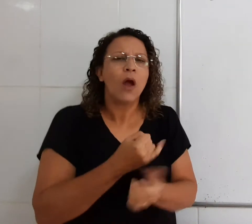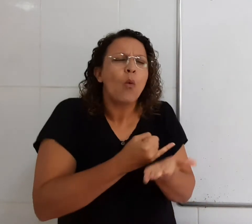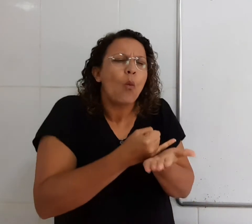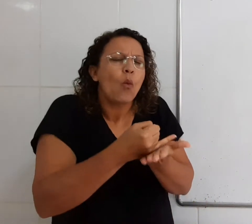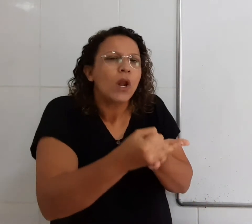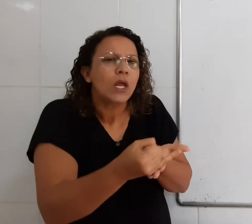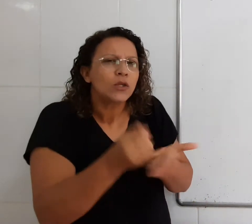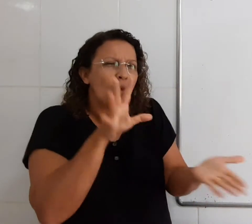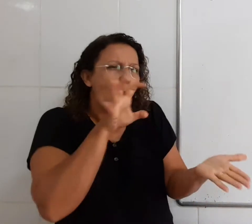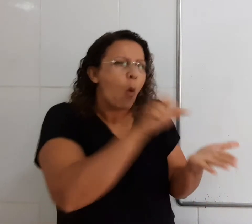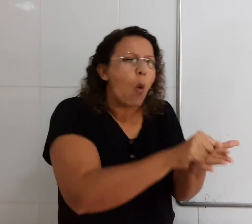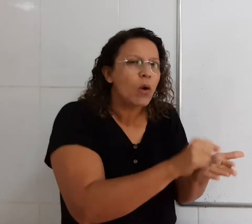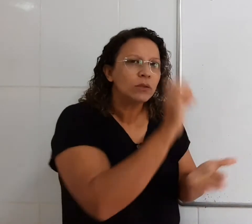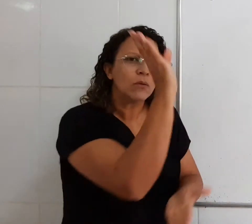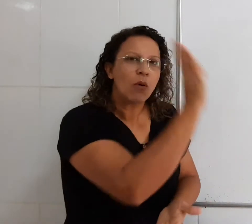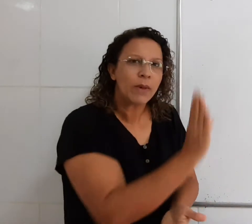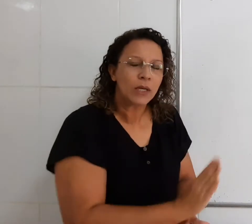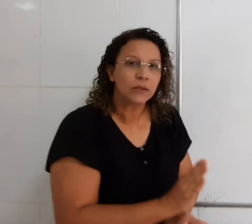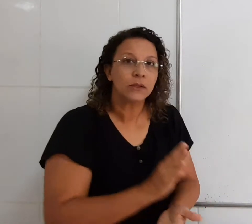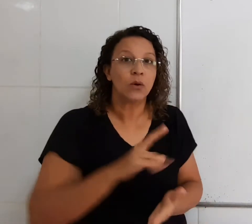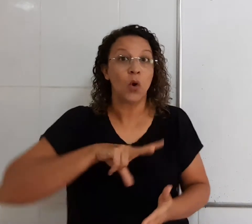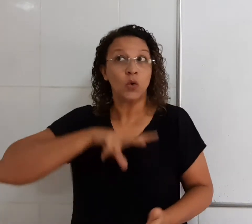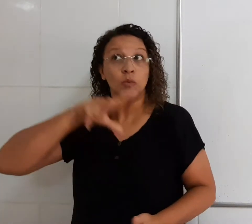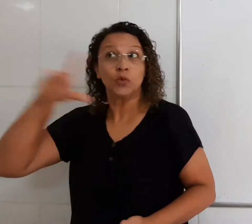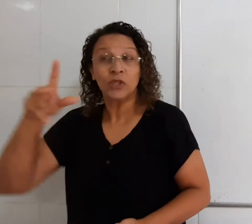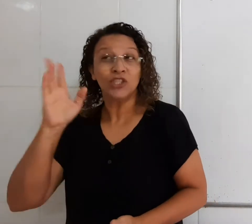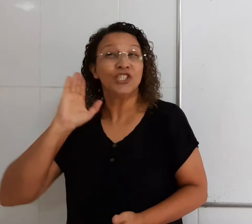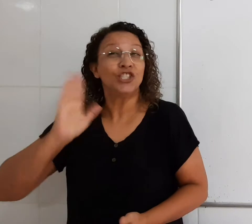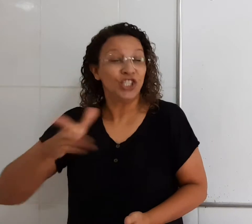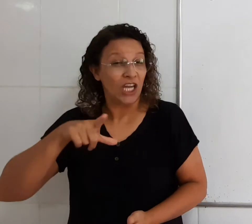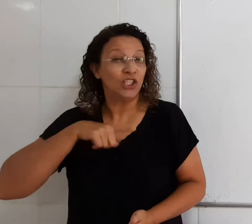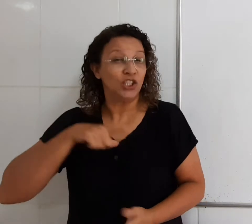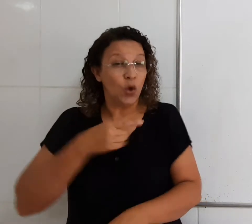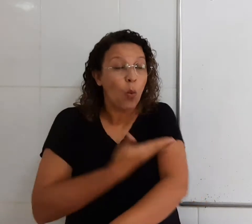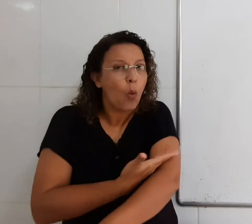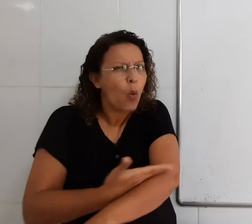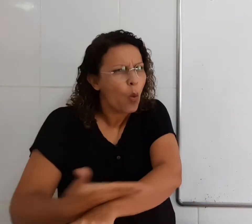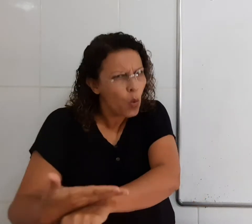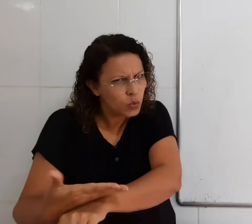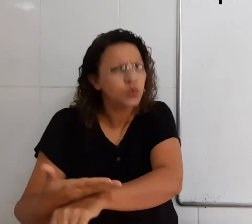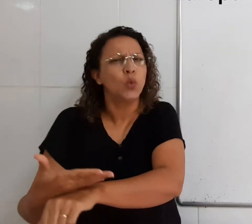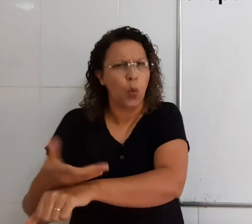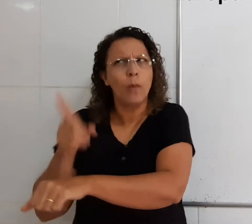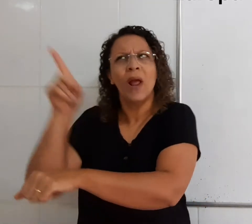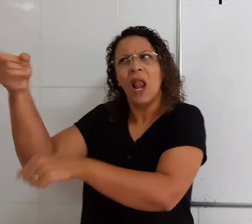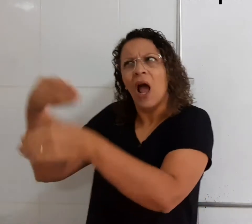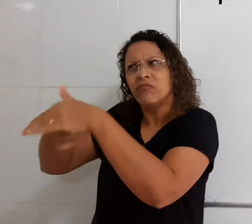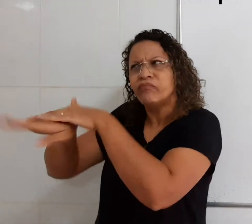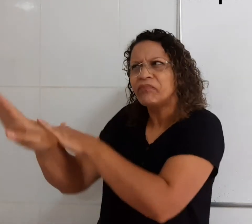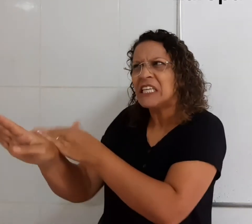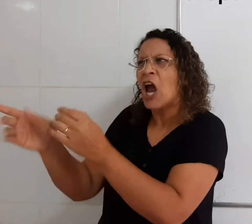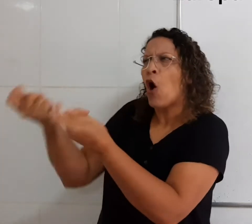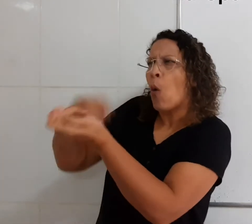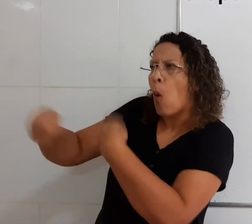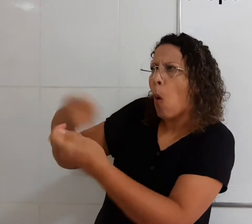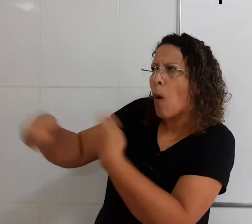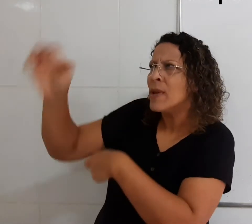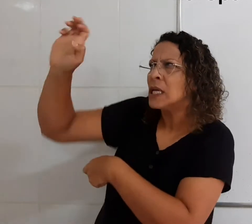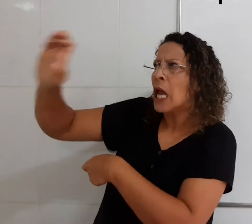do Brasil, os portugueses já tinham o costume com o comércio de escravos na Europa e